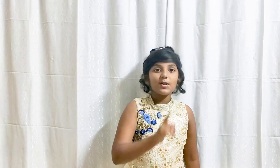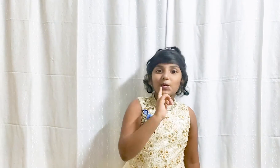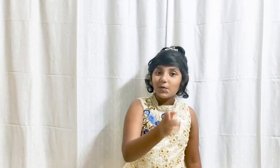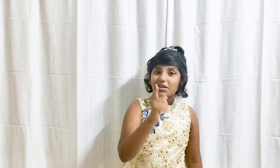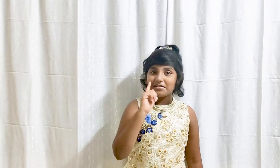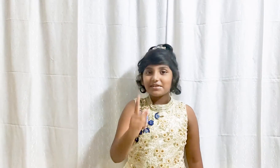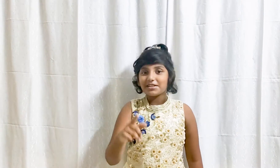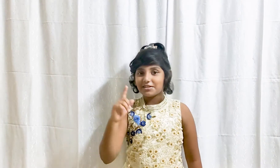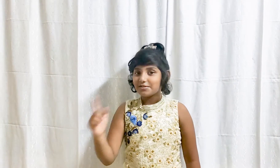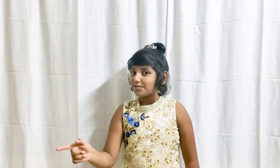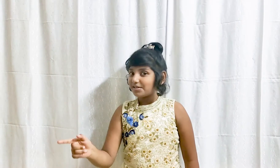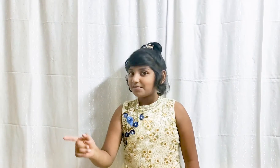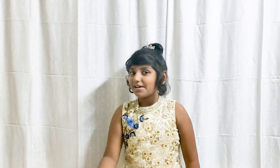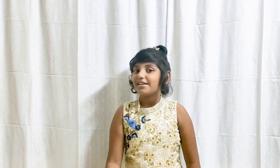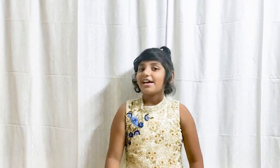நீங்கள் ஒருவரின் ஒருவர்